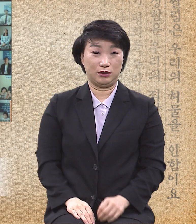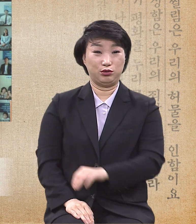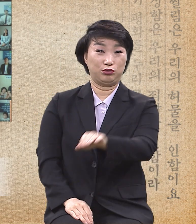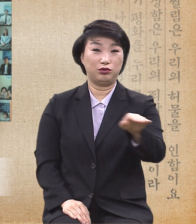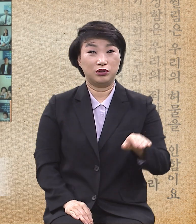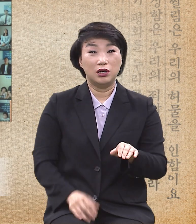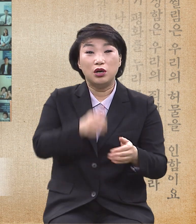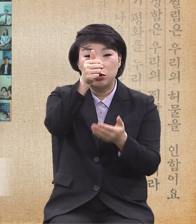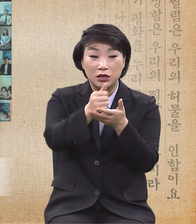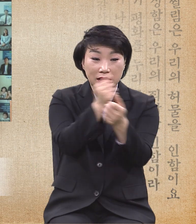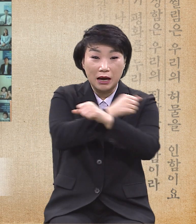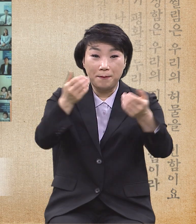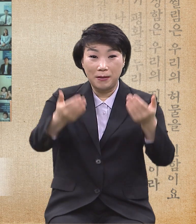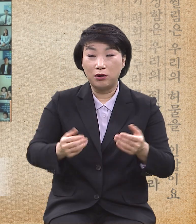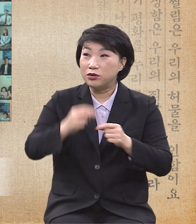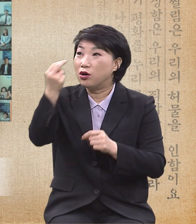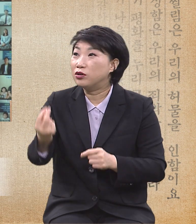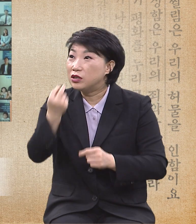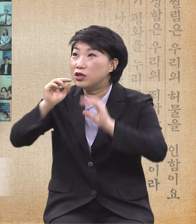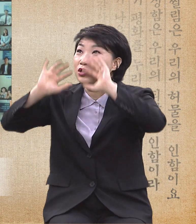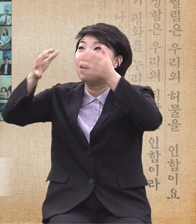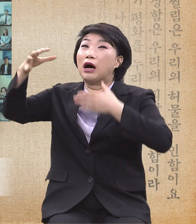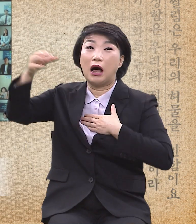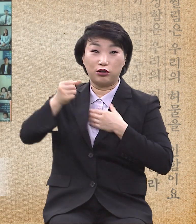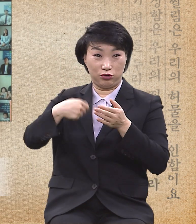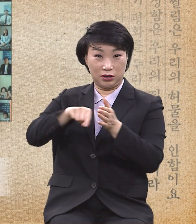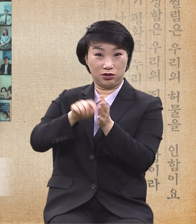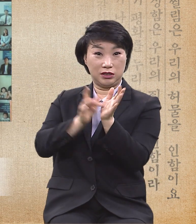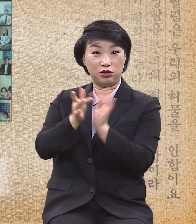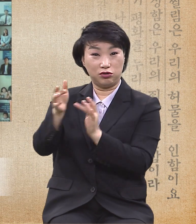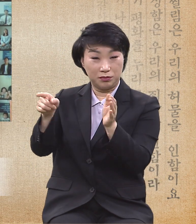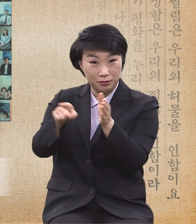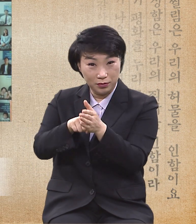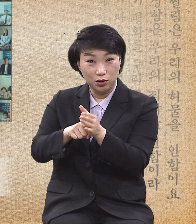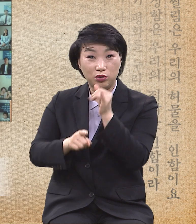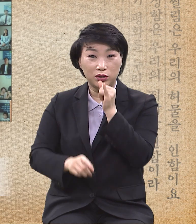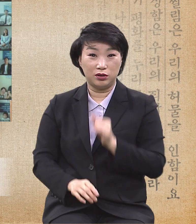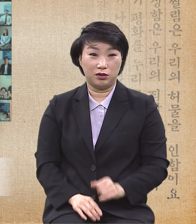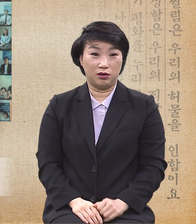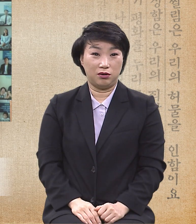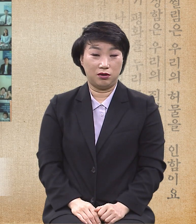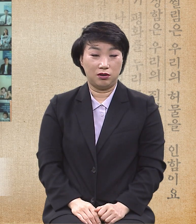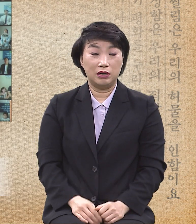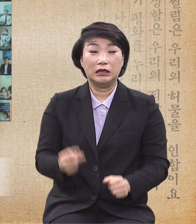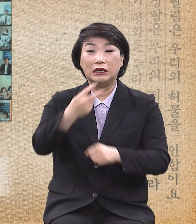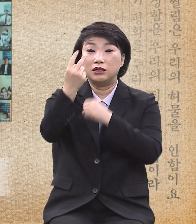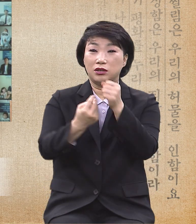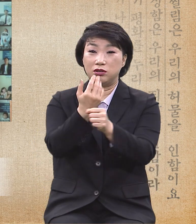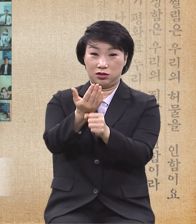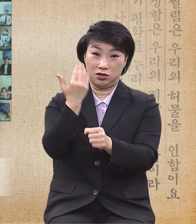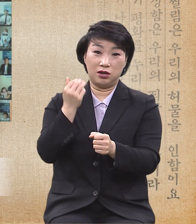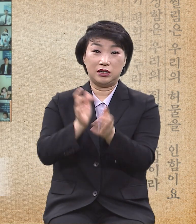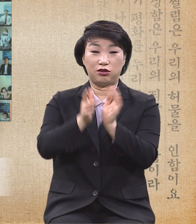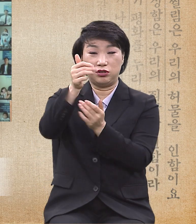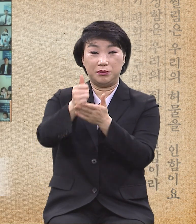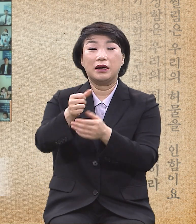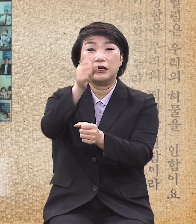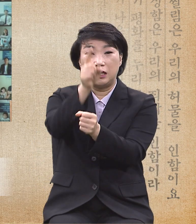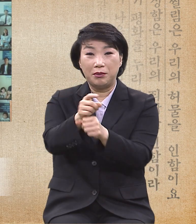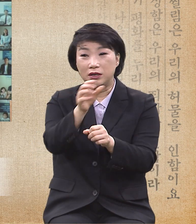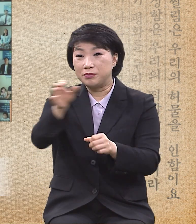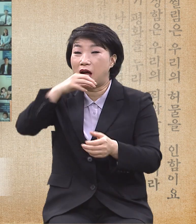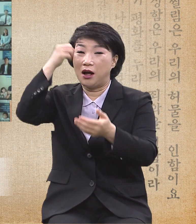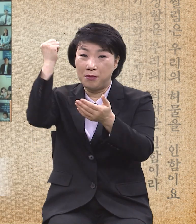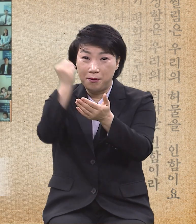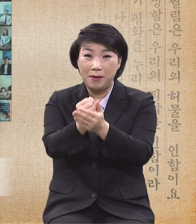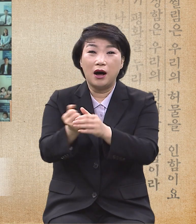우리는 제사 안 받고 영생과 천국을 얻으려고 예수 믿는 거예요. 2000년 전에 이미 예수님이 십자가에서